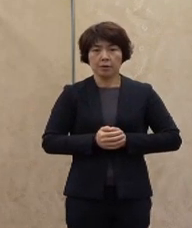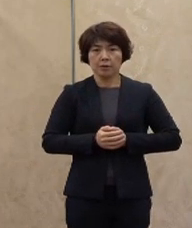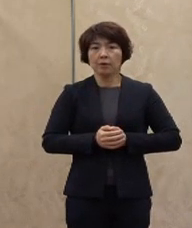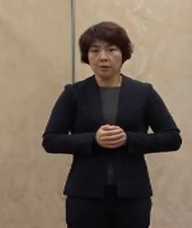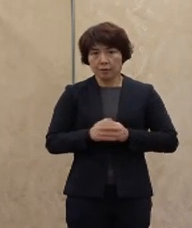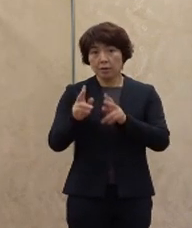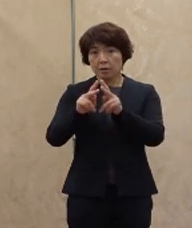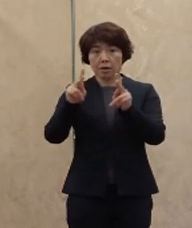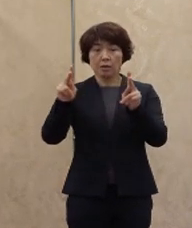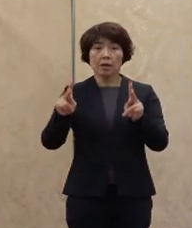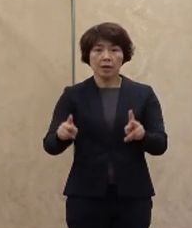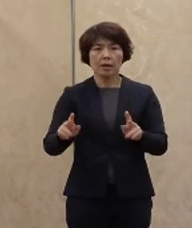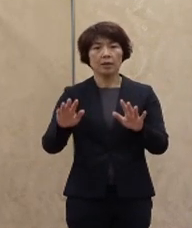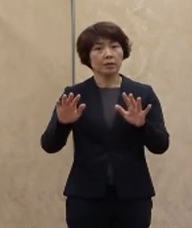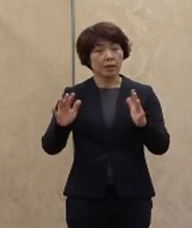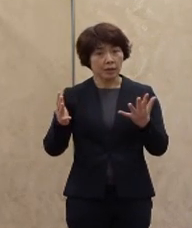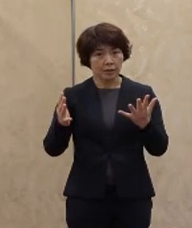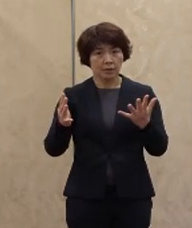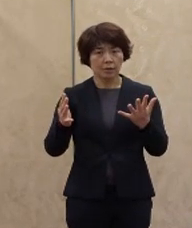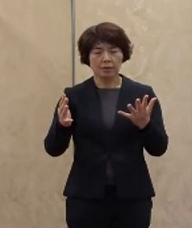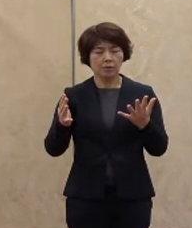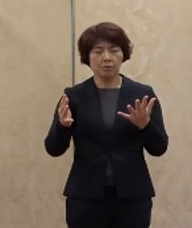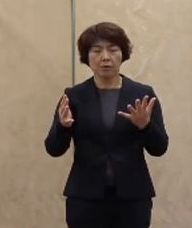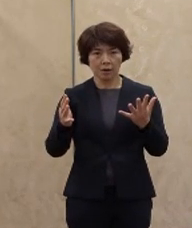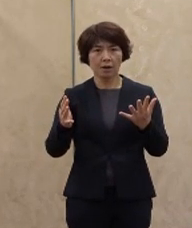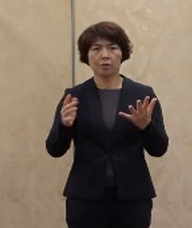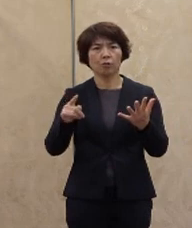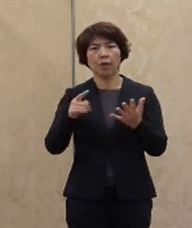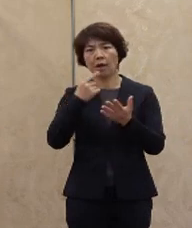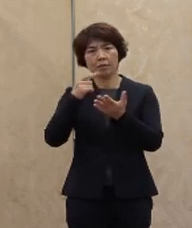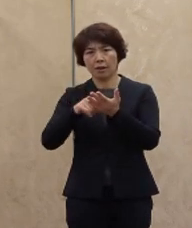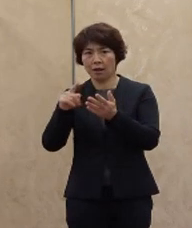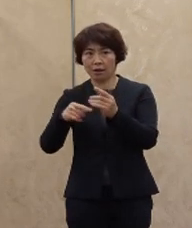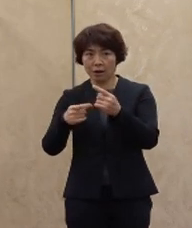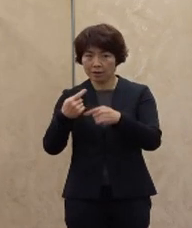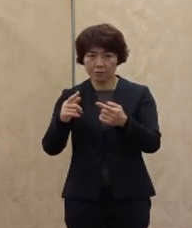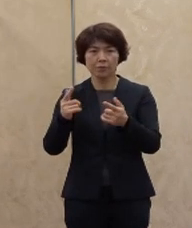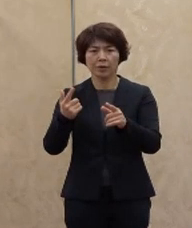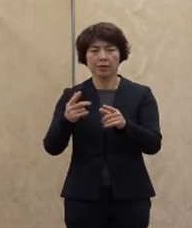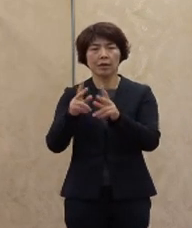からその課題がないといえば、それはそんな簡単な話じゃなくて、やっぱり課